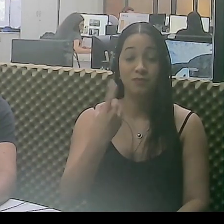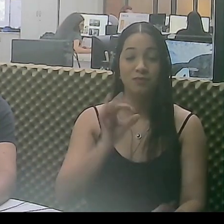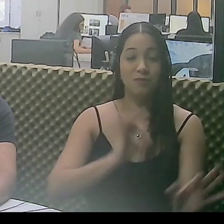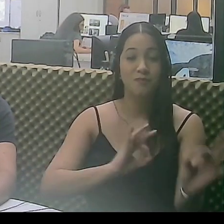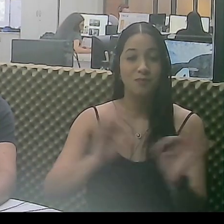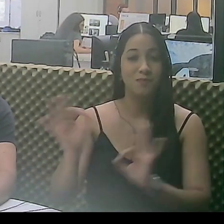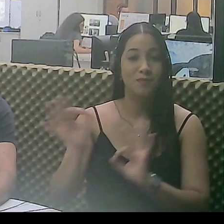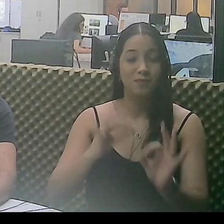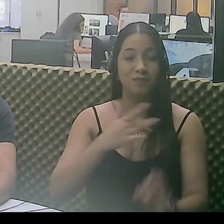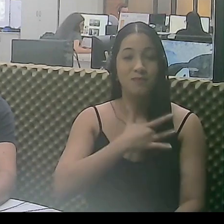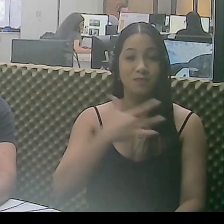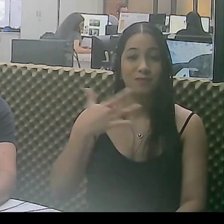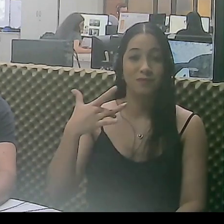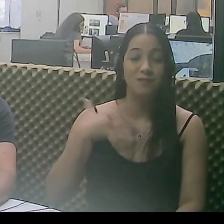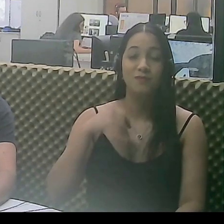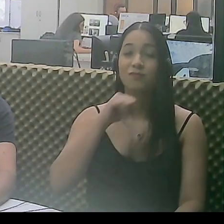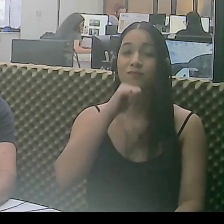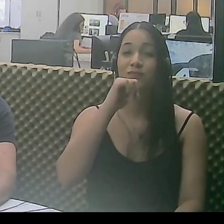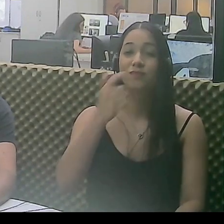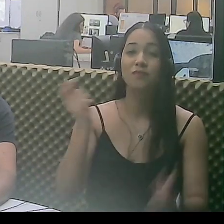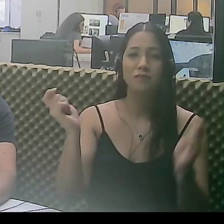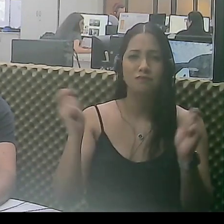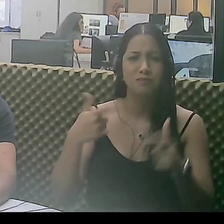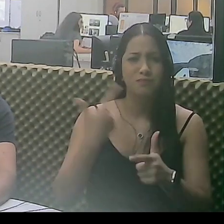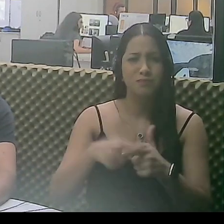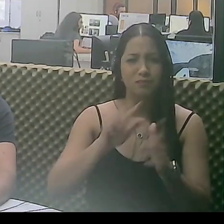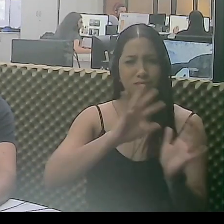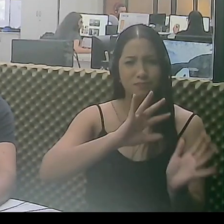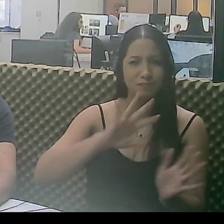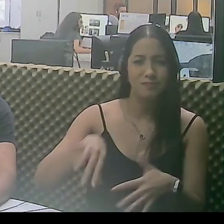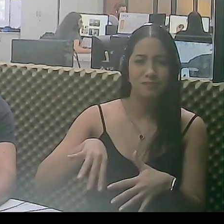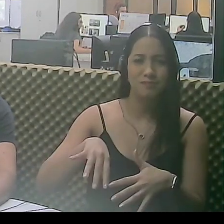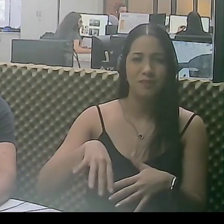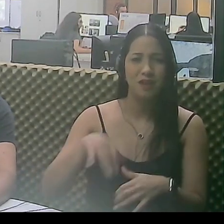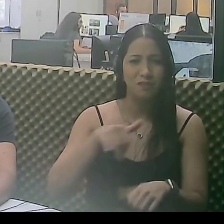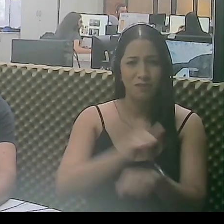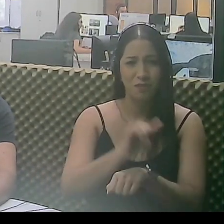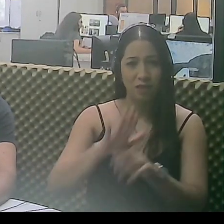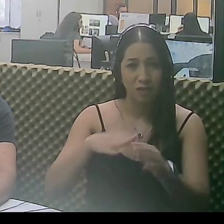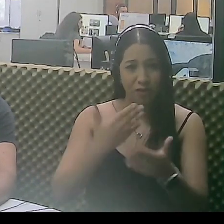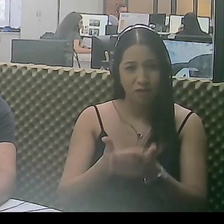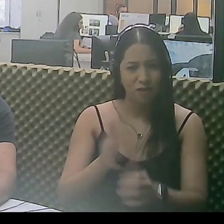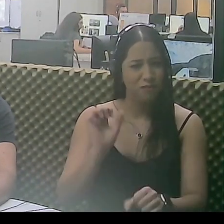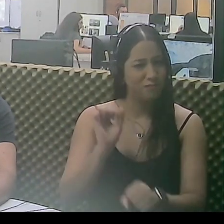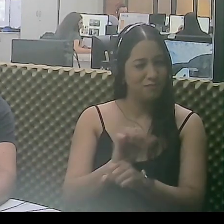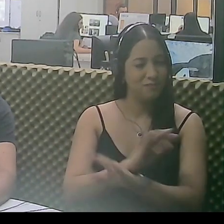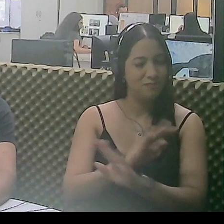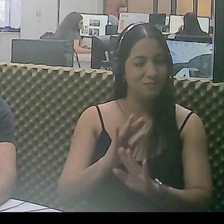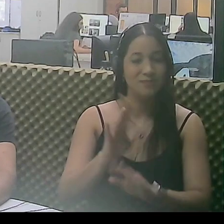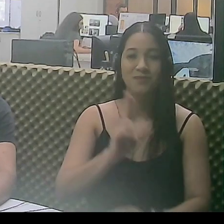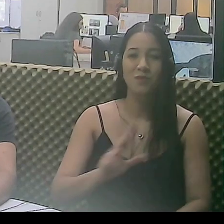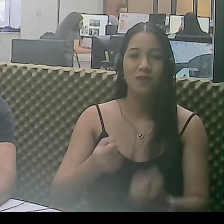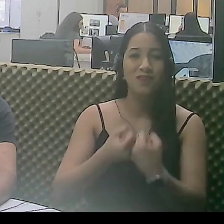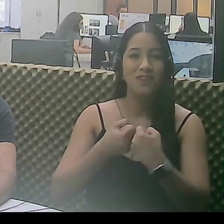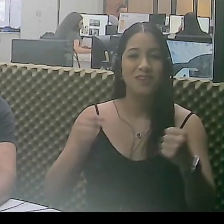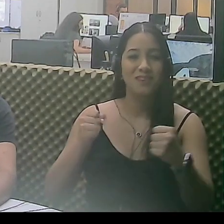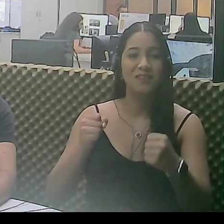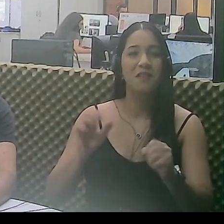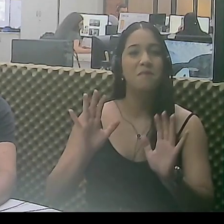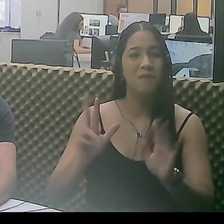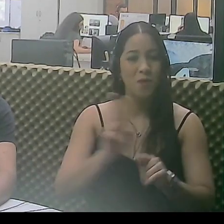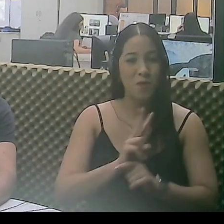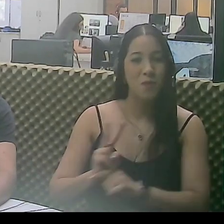programa promove a saúde mensal e garante que isso não seja mais um problema para que nenhuma garota falte a aula Uberlândia tá enorme